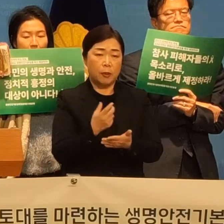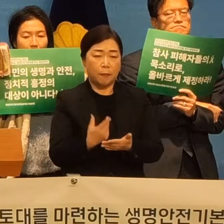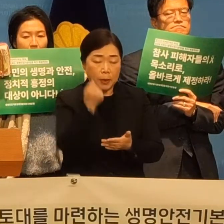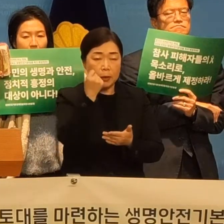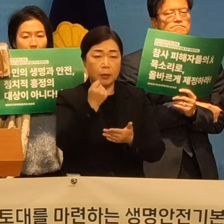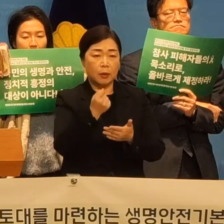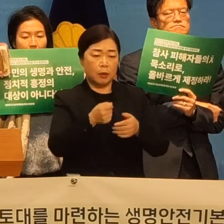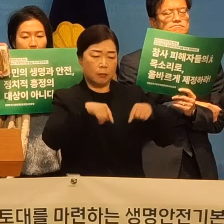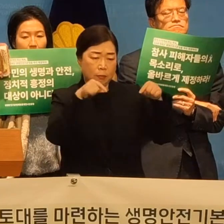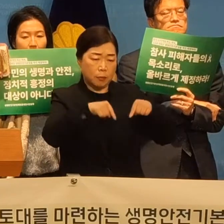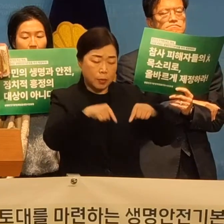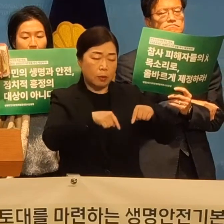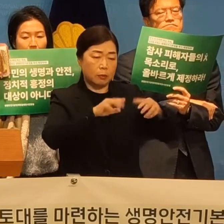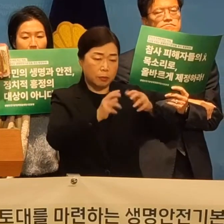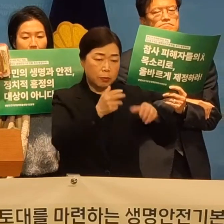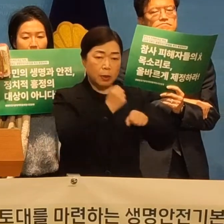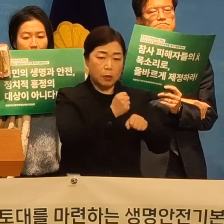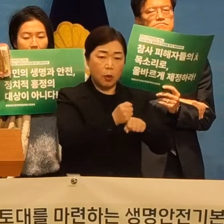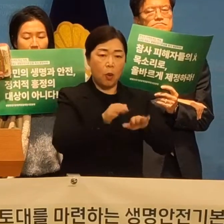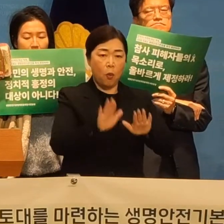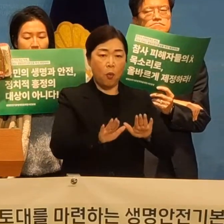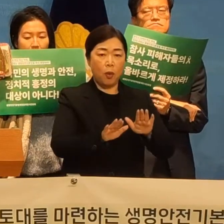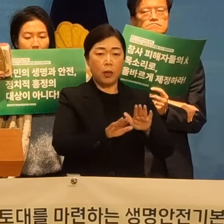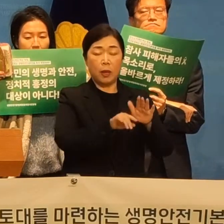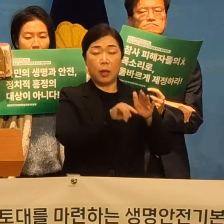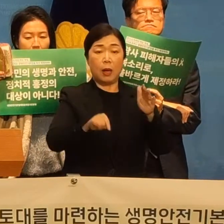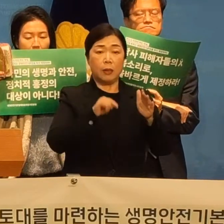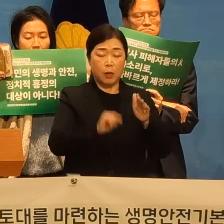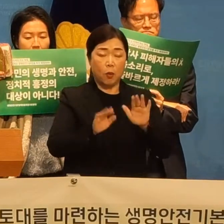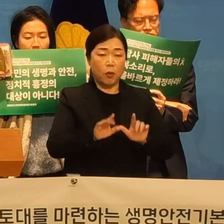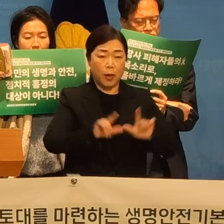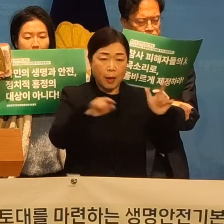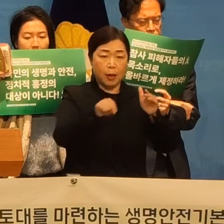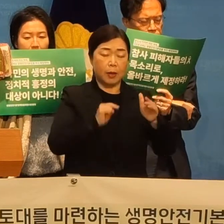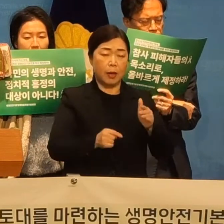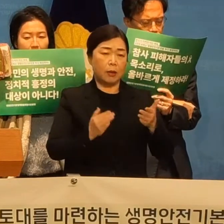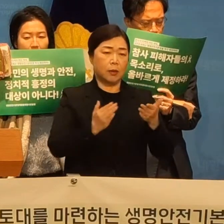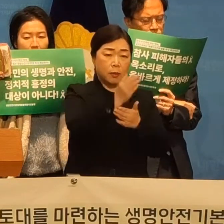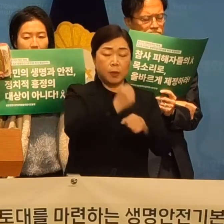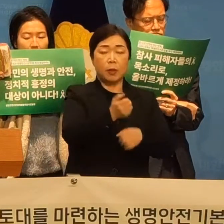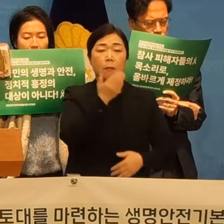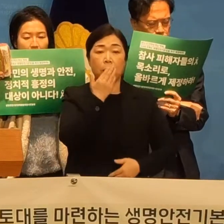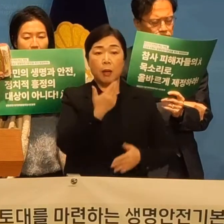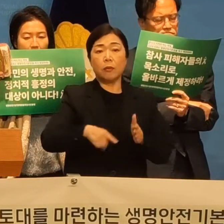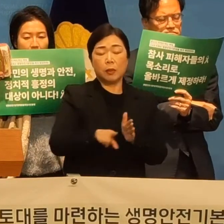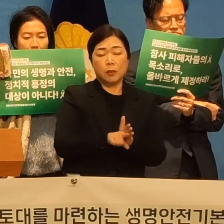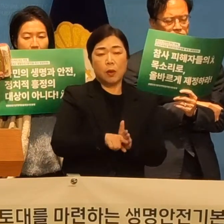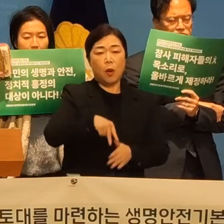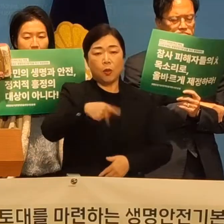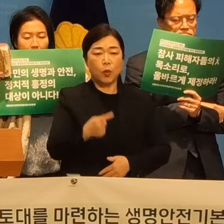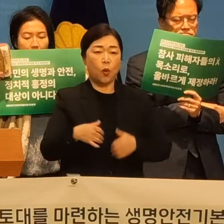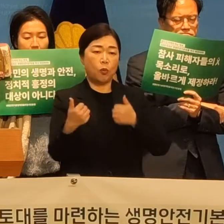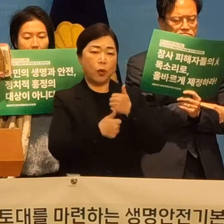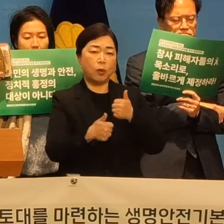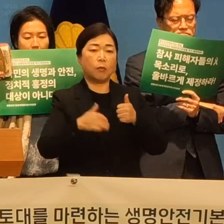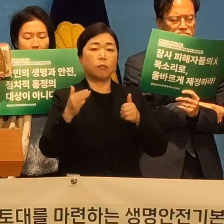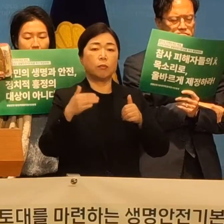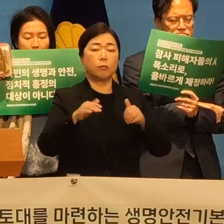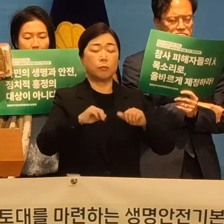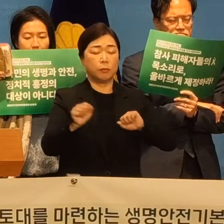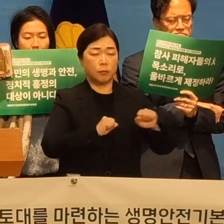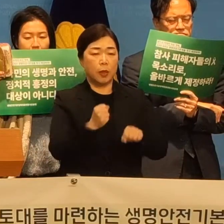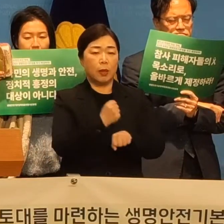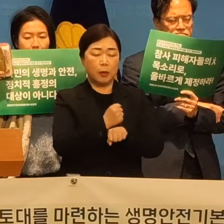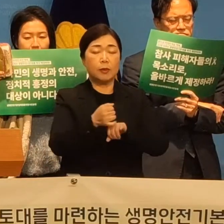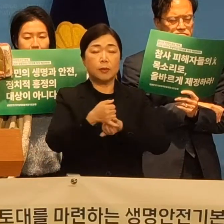있는 심사로 연내에 처리될 수 있도록, 제정될 수 있도록 소위심사에서부터 적극적으로 대응해